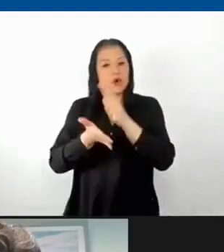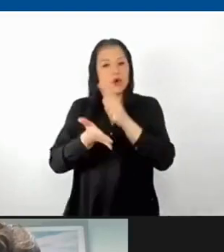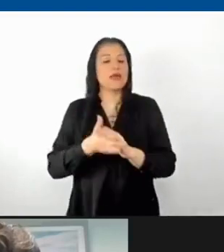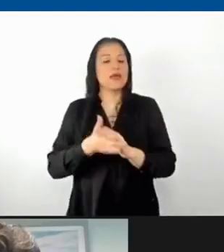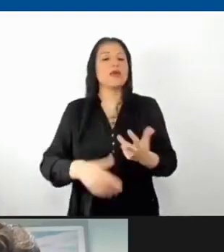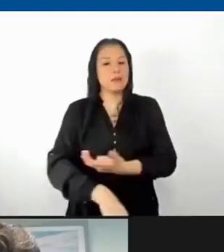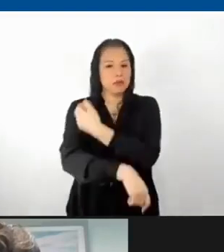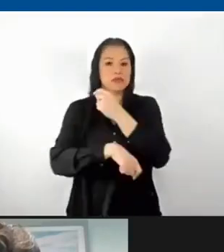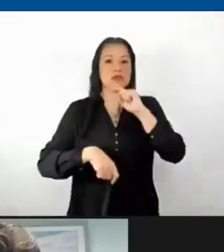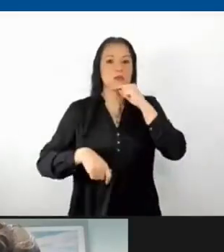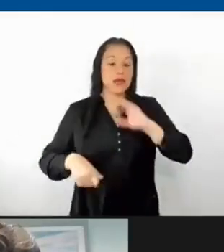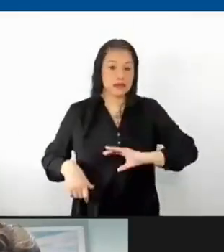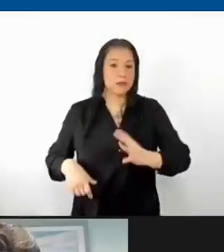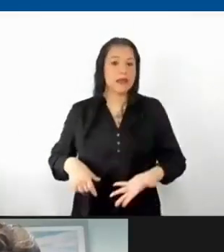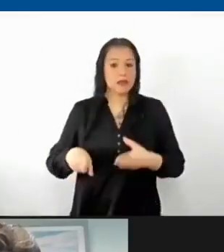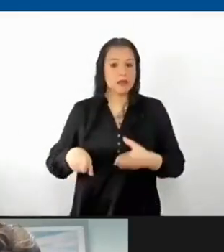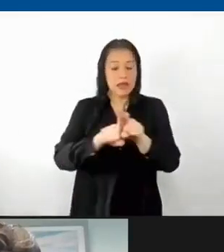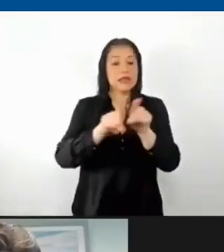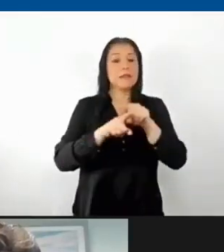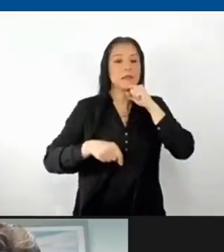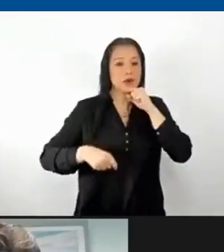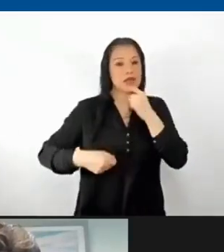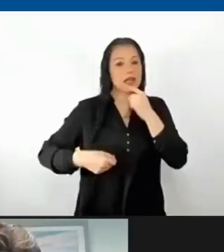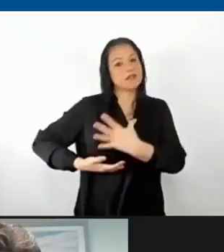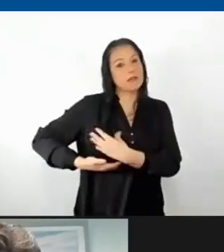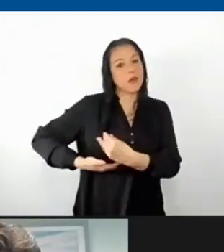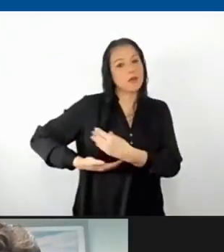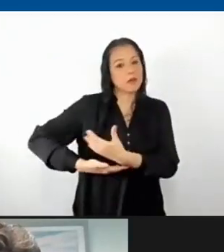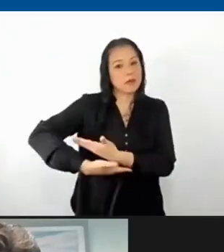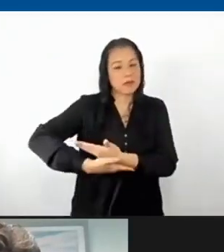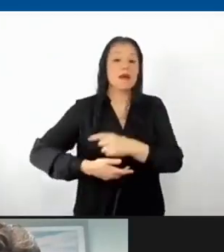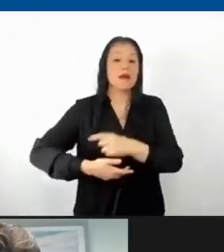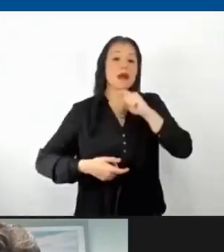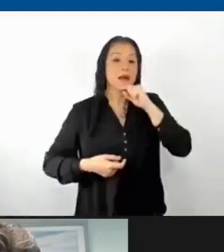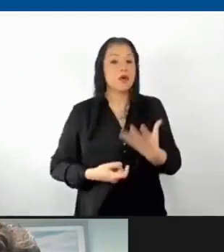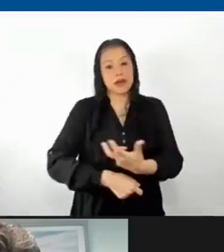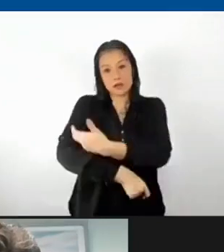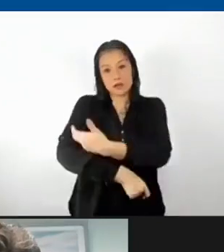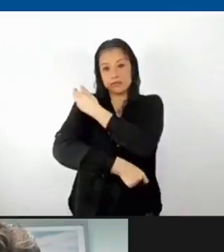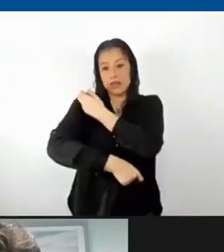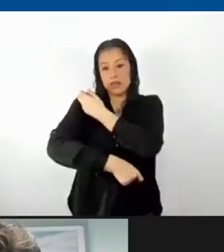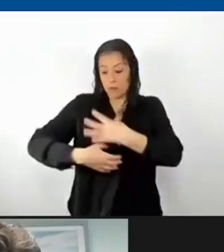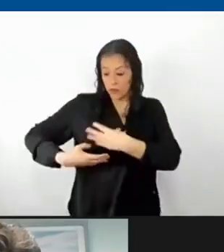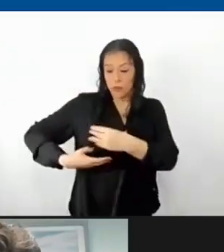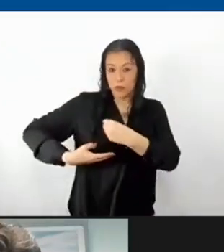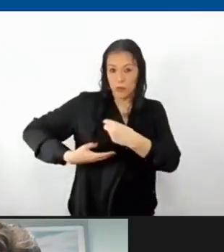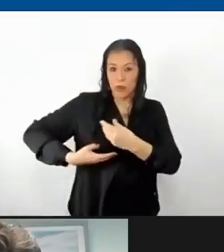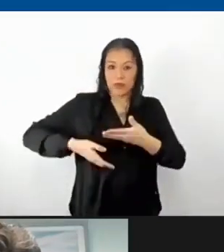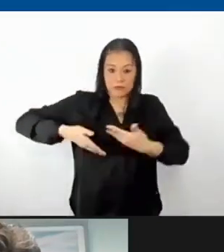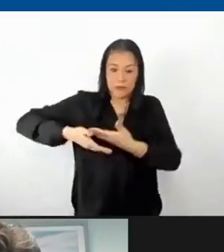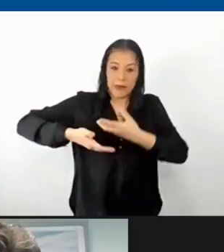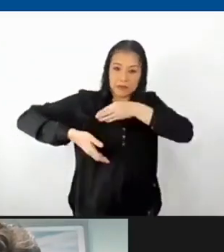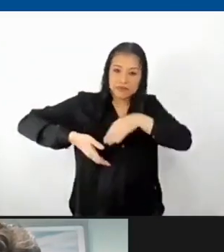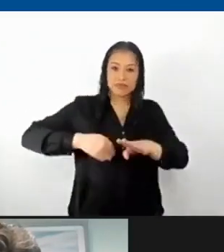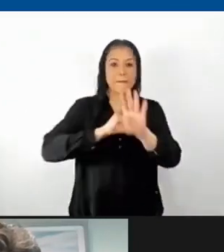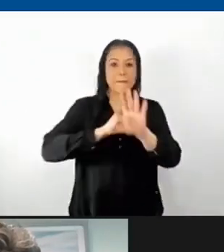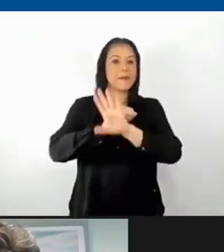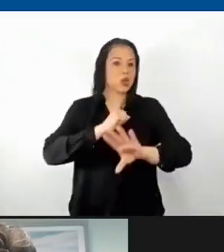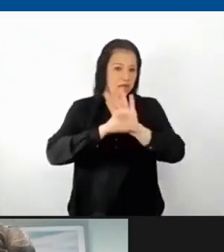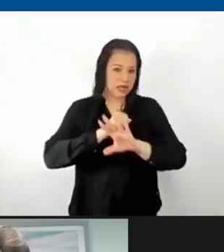mujeres embarazadas y también de mujeres lactantes, porque la mujer lactante que se vacuna le pasa también anticuerpos a través de la leche al